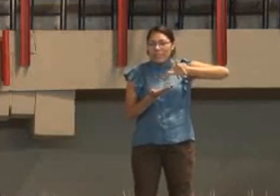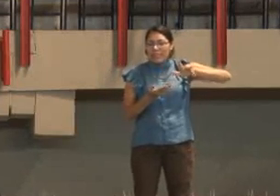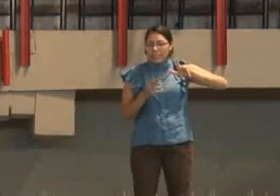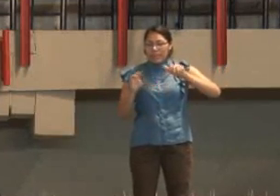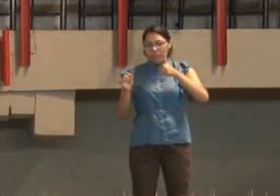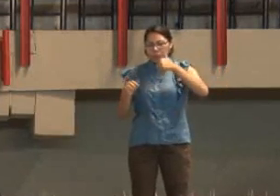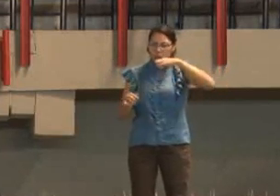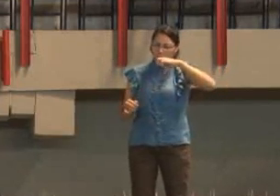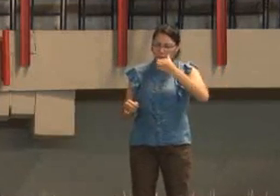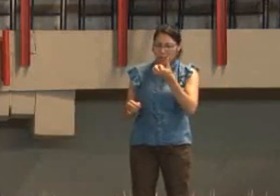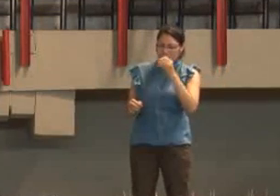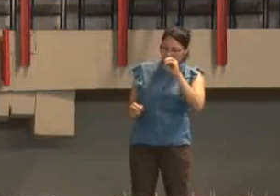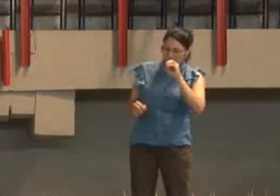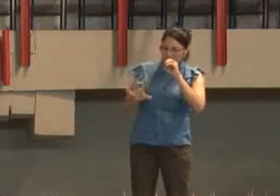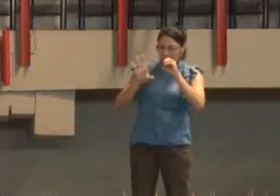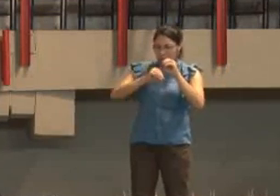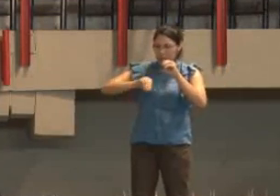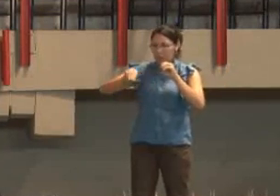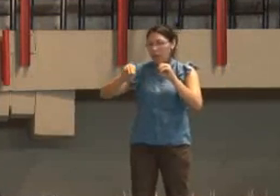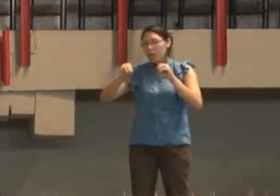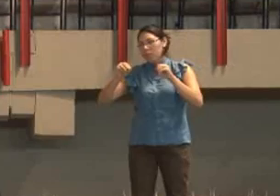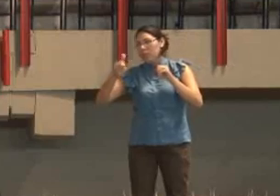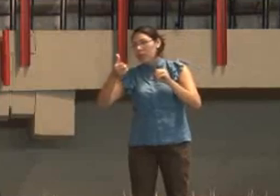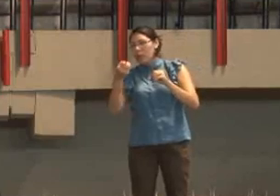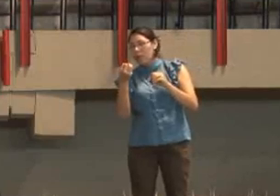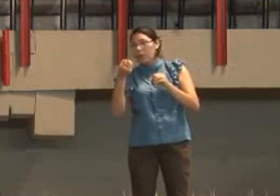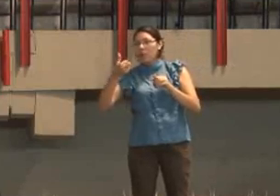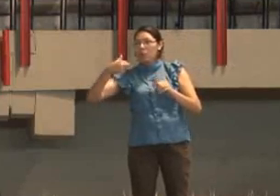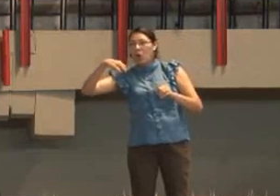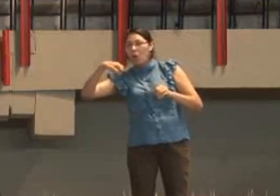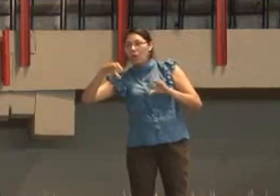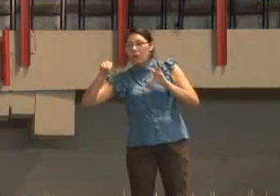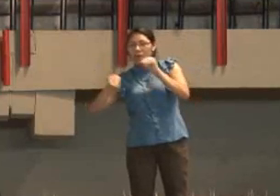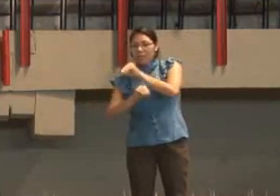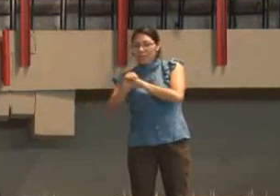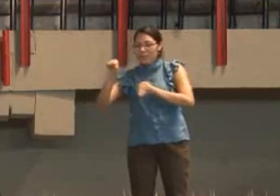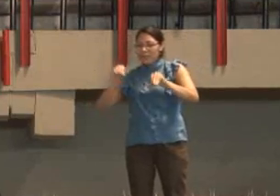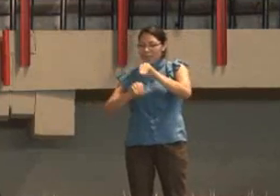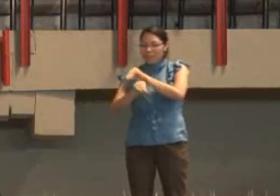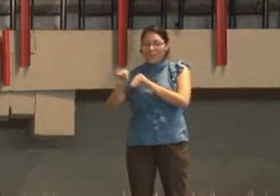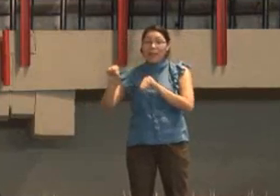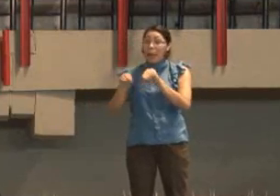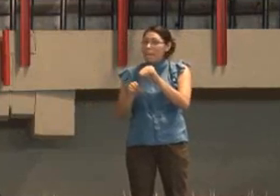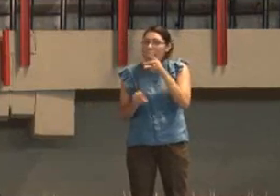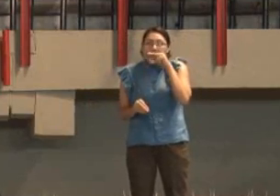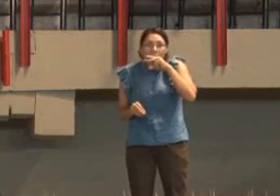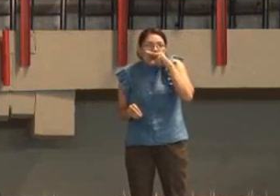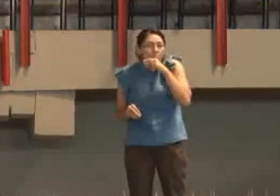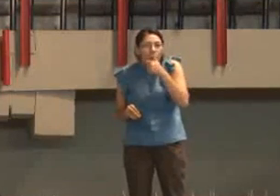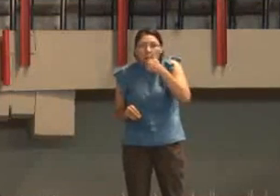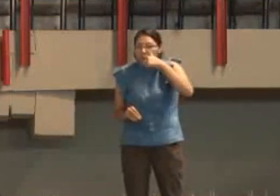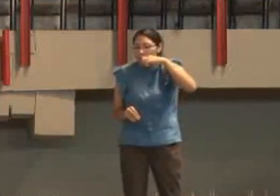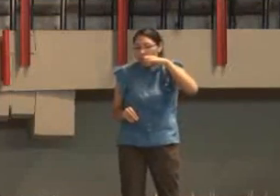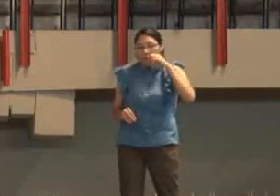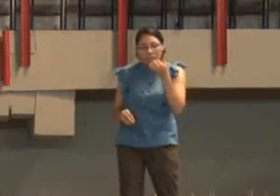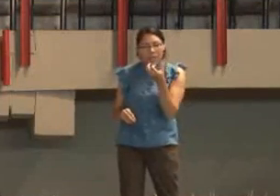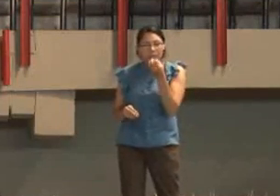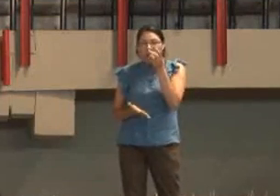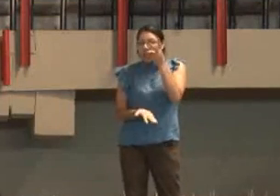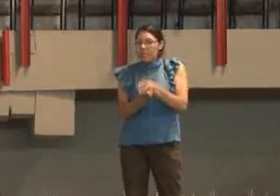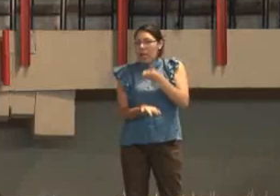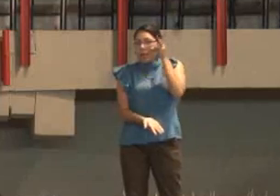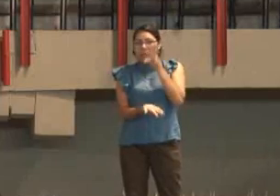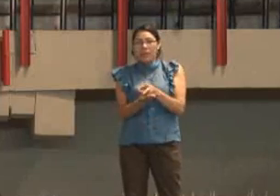as letras, você escolhe qualquer letra que você quiser, só que os números têm que ser 1960. Quantas